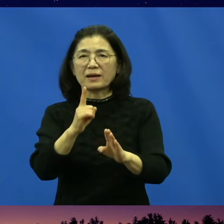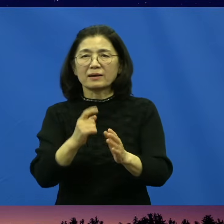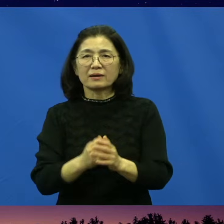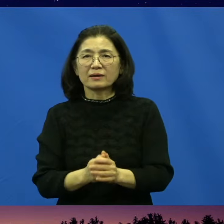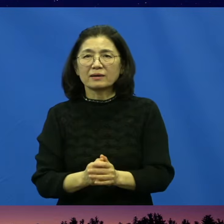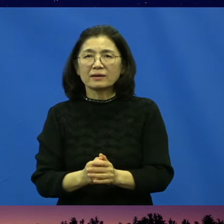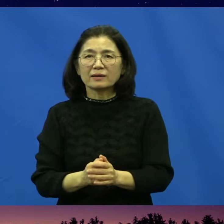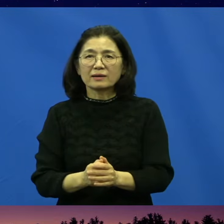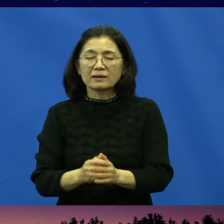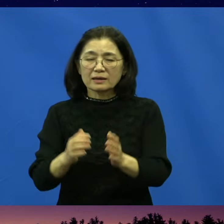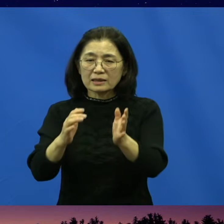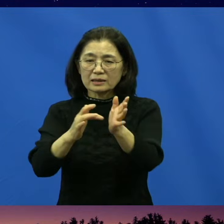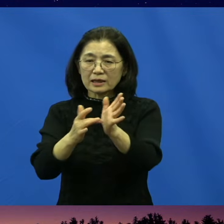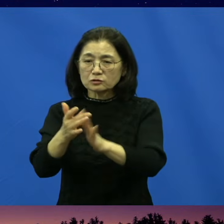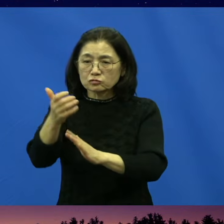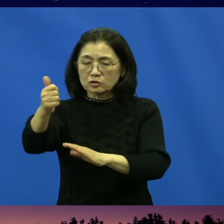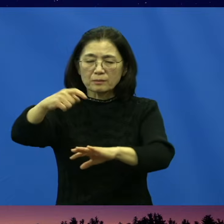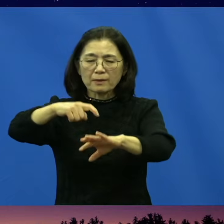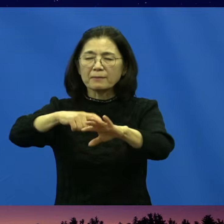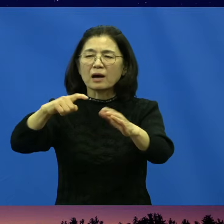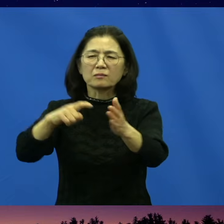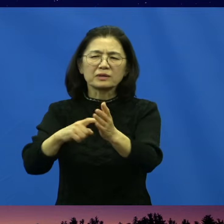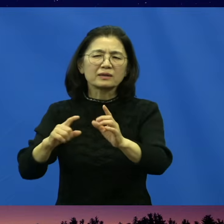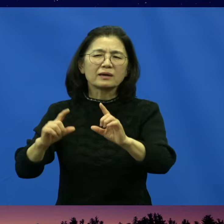예수님의 마음이 아니라는 것입니다.